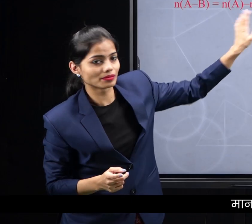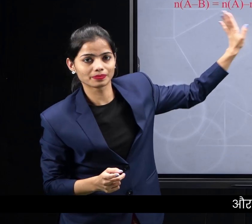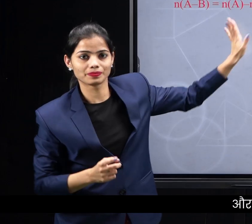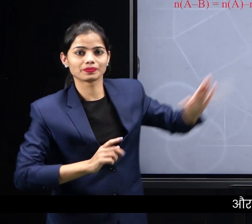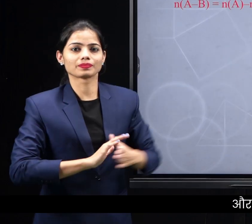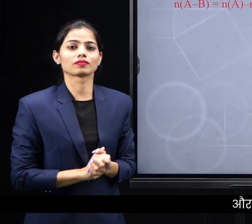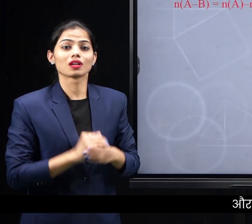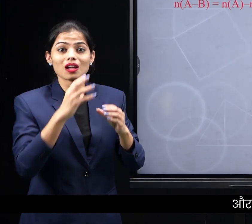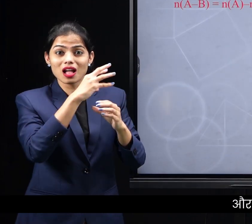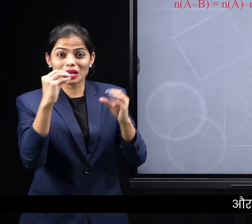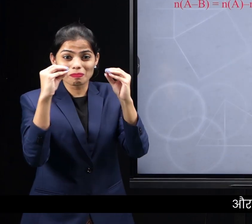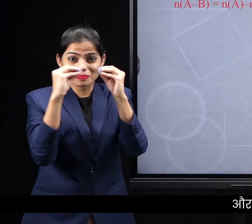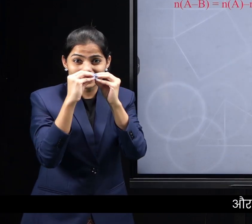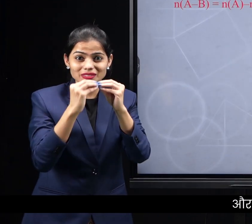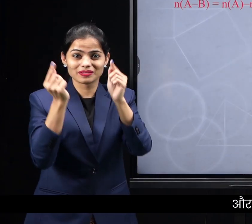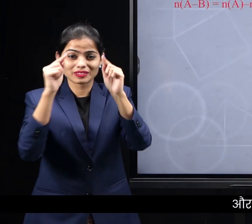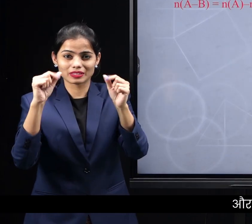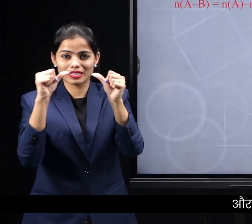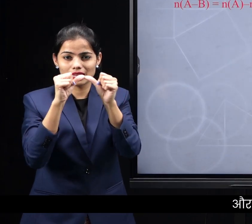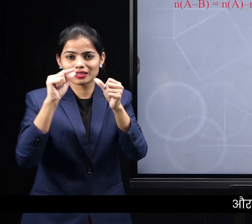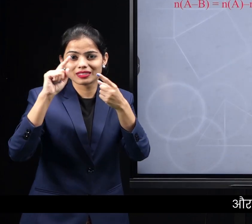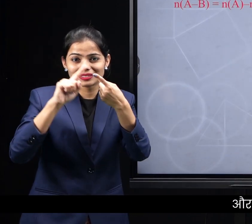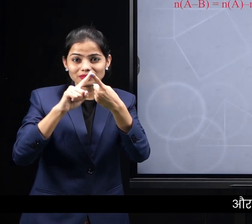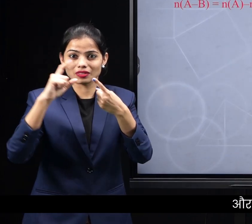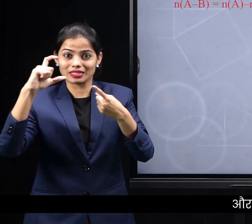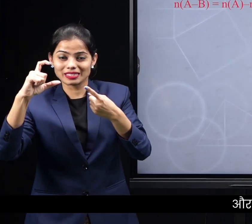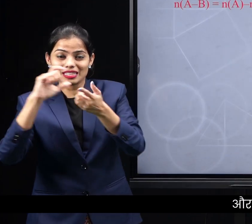और B is equals to A E C H है।